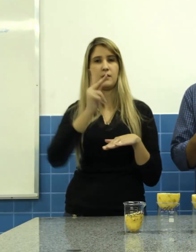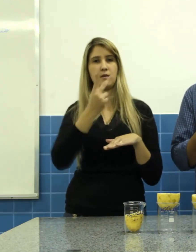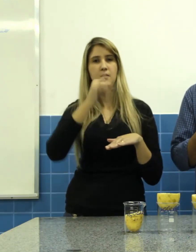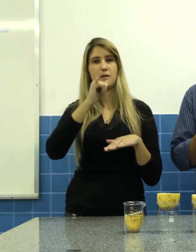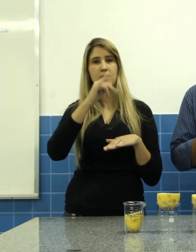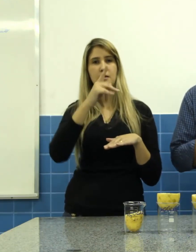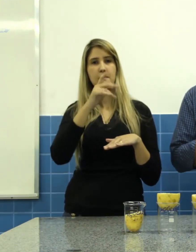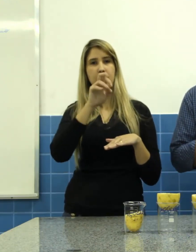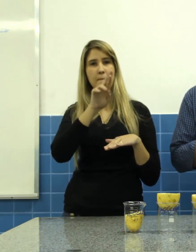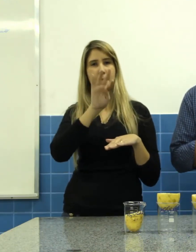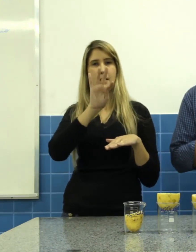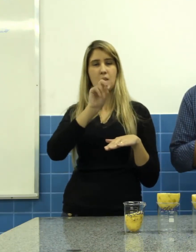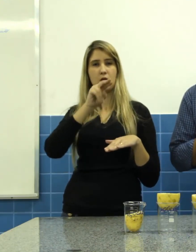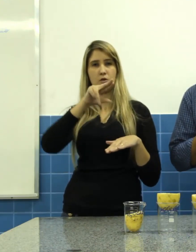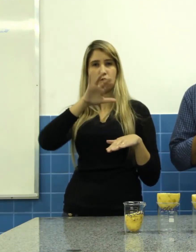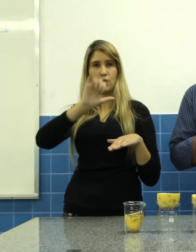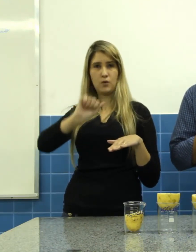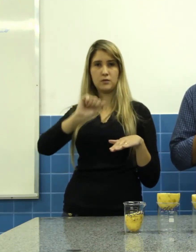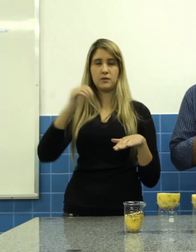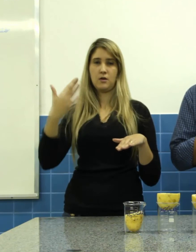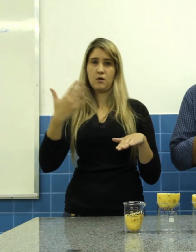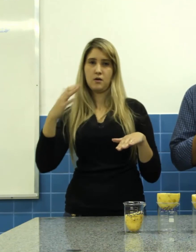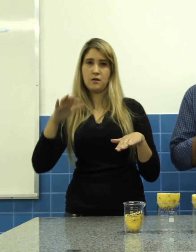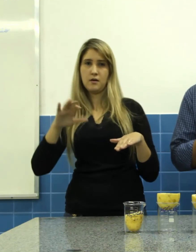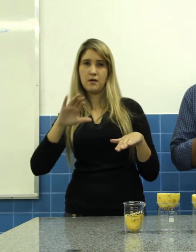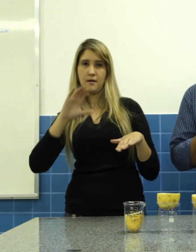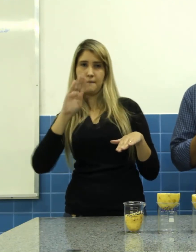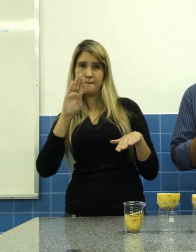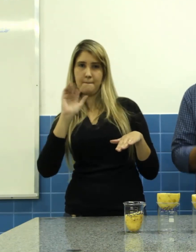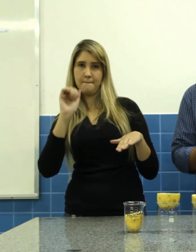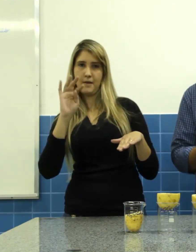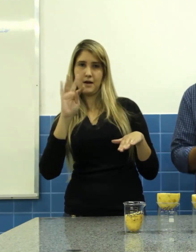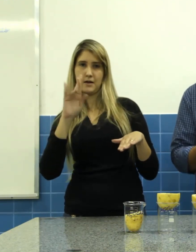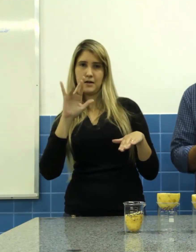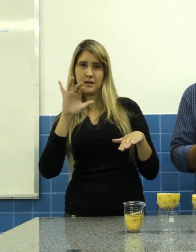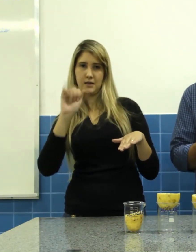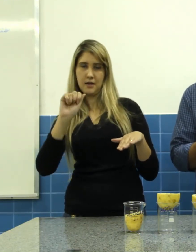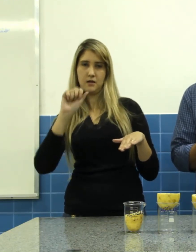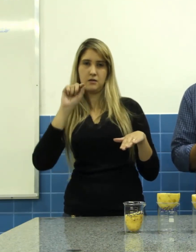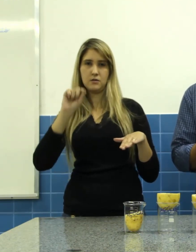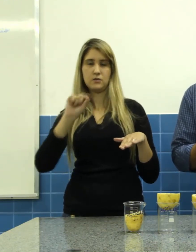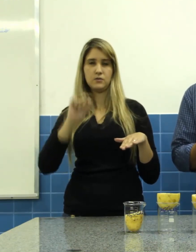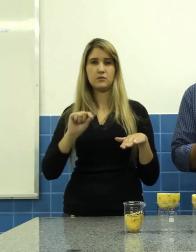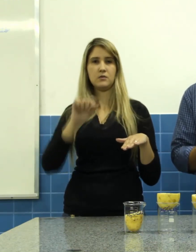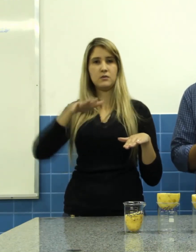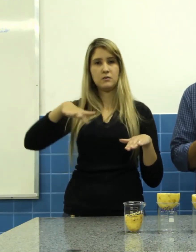relação ao interior da bactéria, que neste caso é o meio